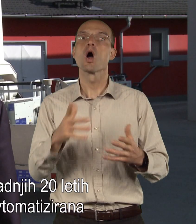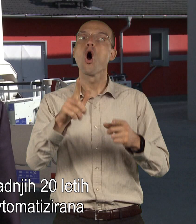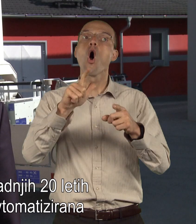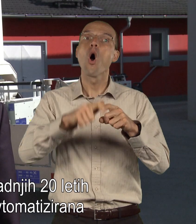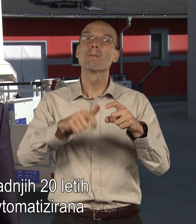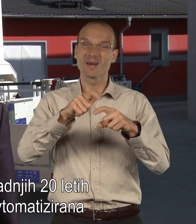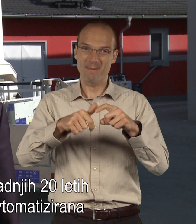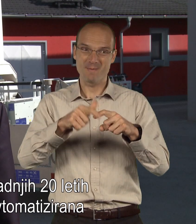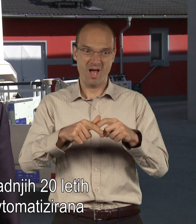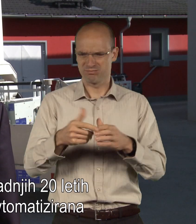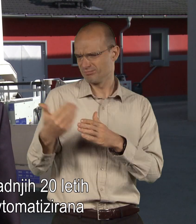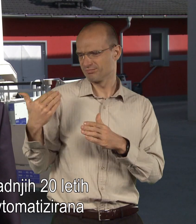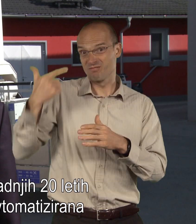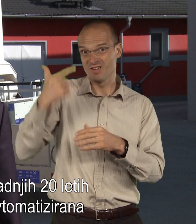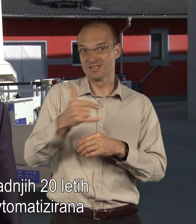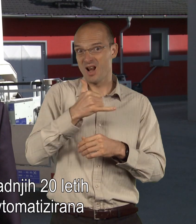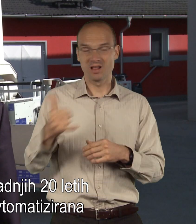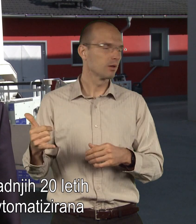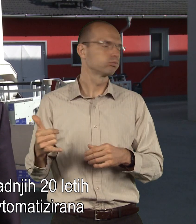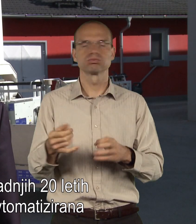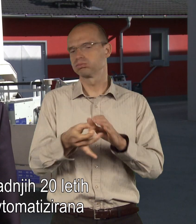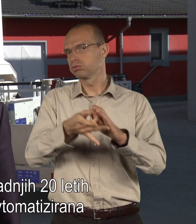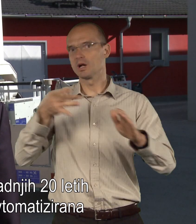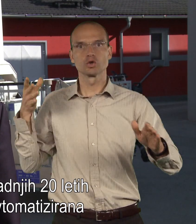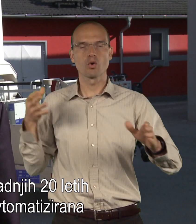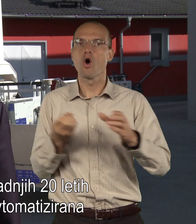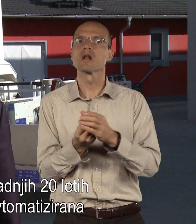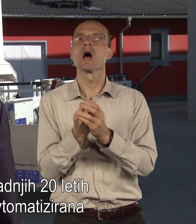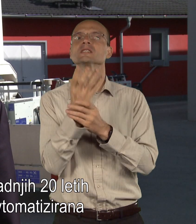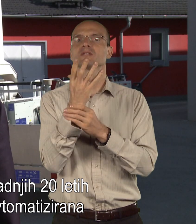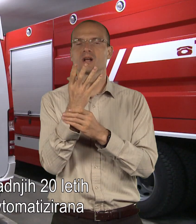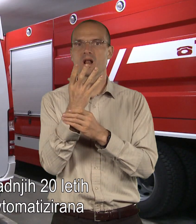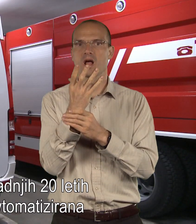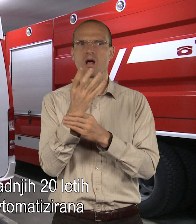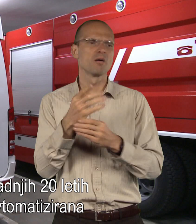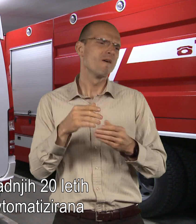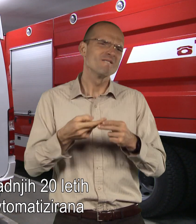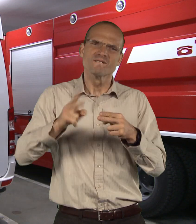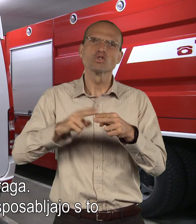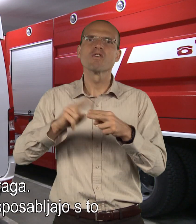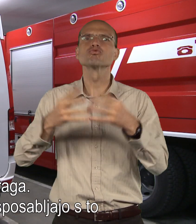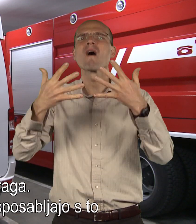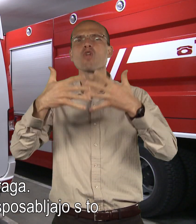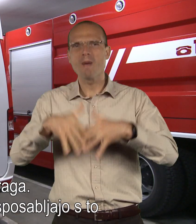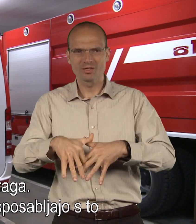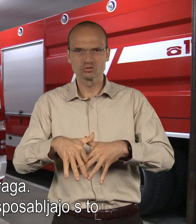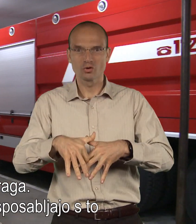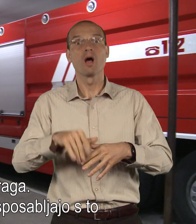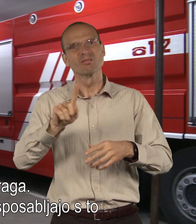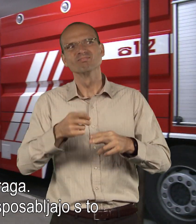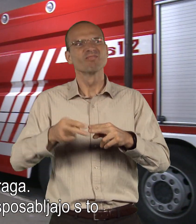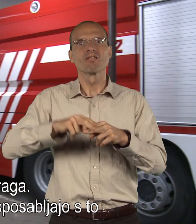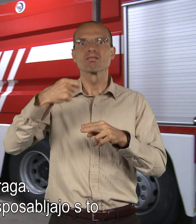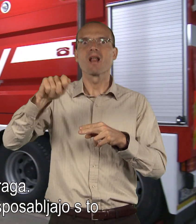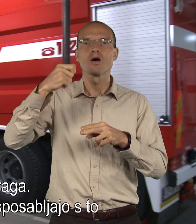Oprema se je v zadnjih 20 letih zelo razvila in je tudi, bom rekel, zelo avtomatizirana in zelo draga. In